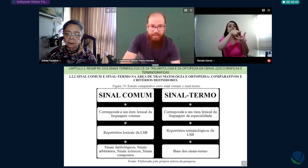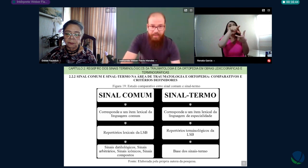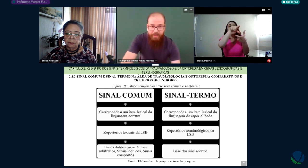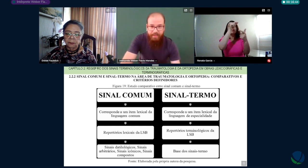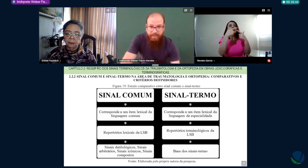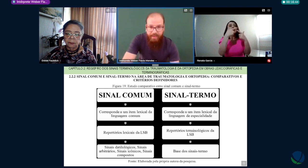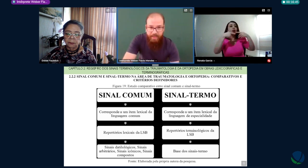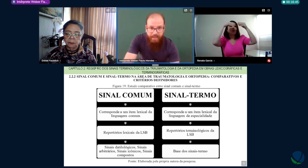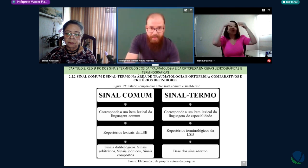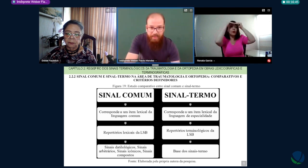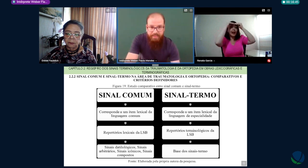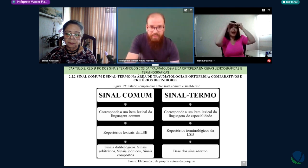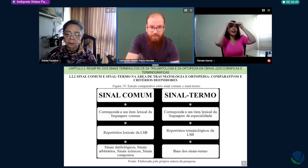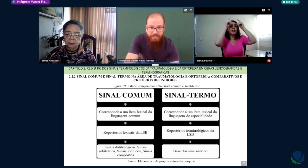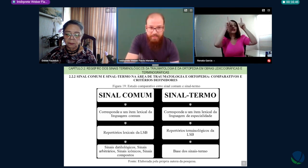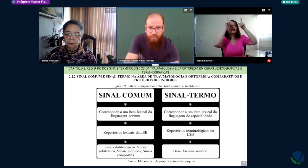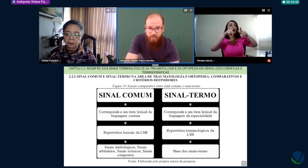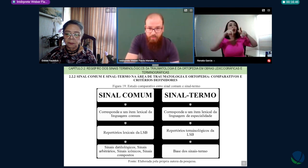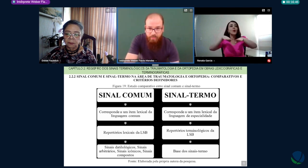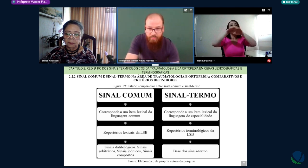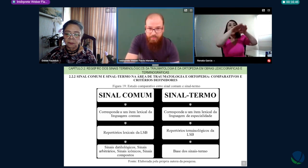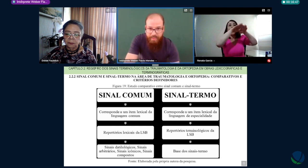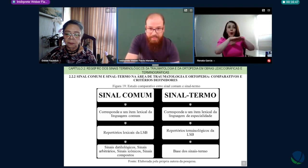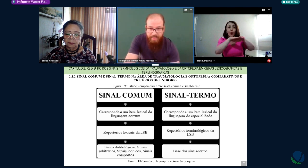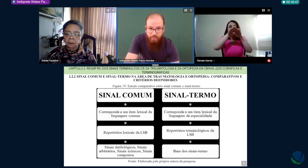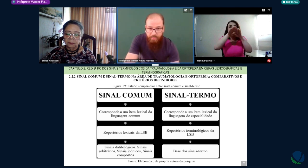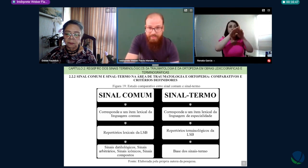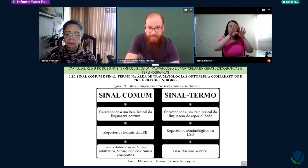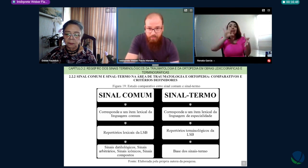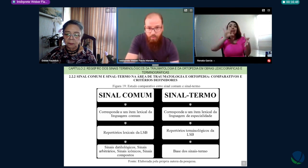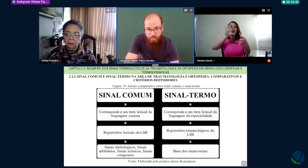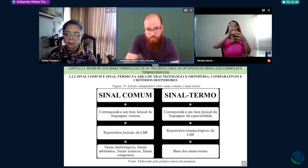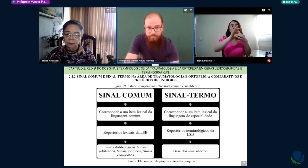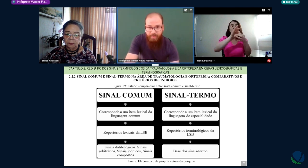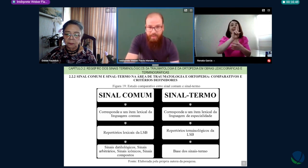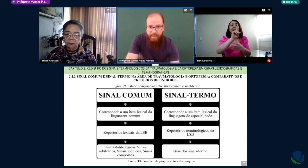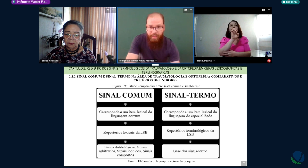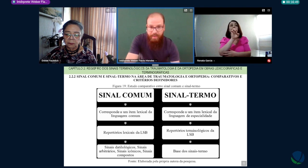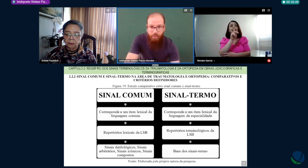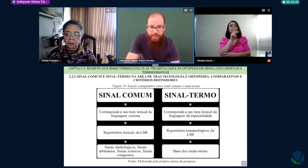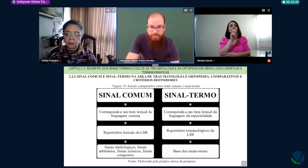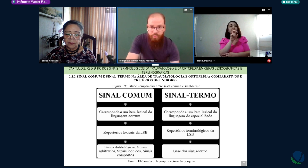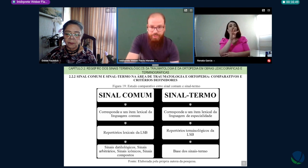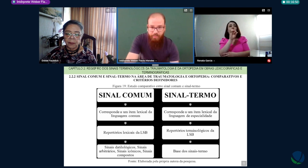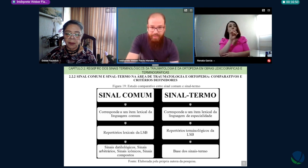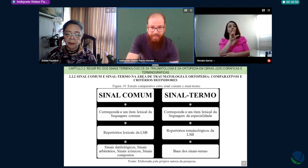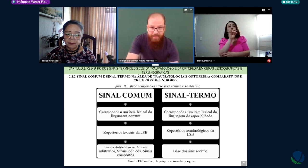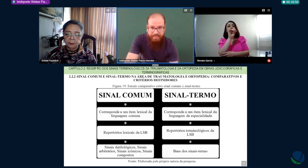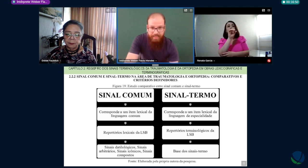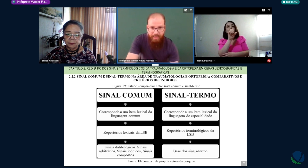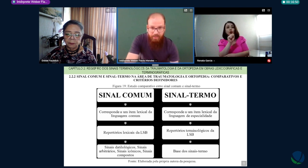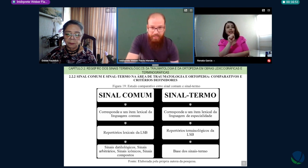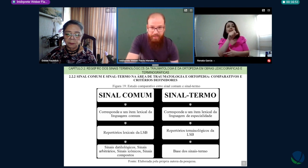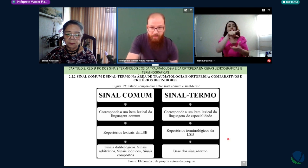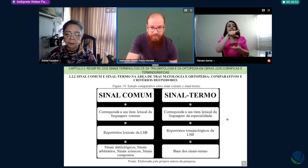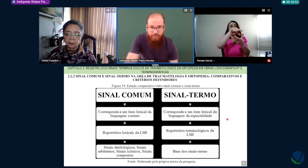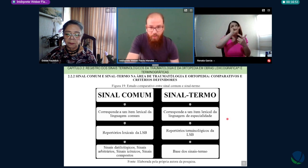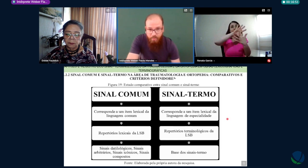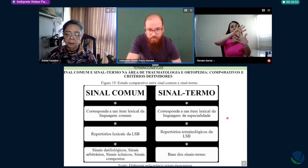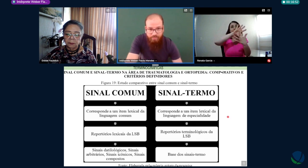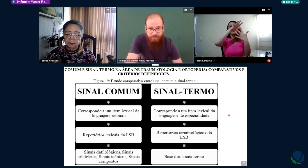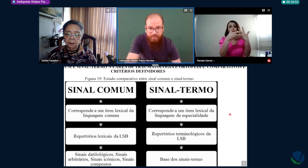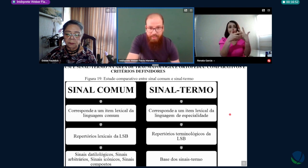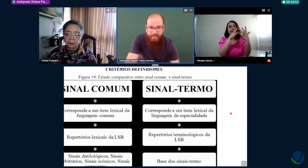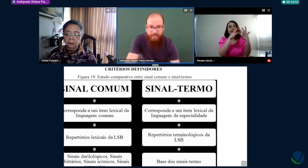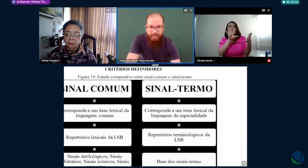E aí, em relação ao sinal comum, Ele corresponde ao item lexical da